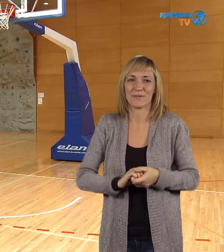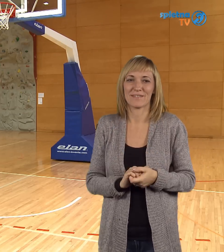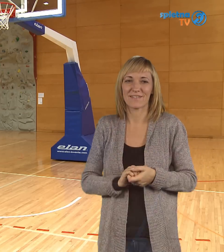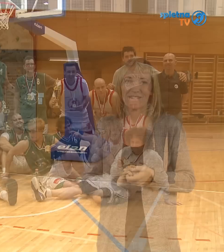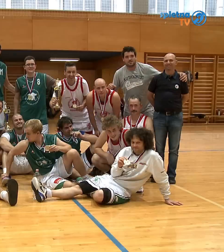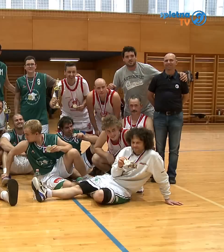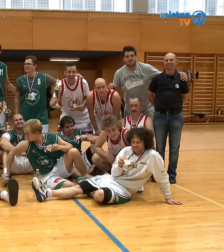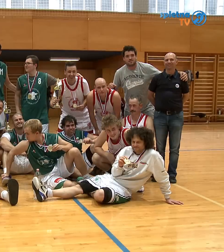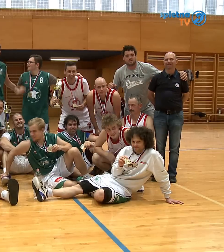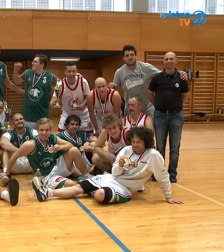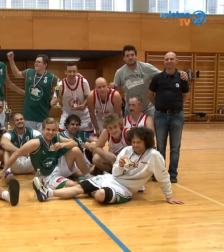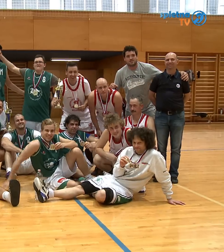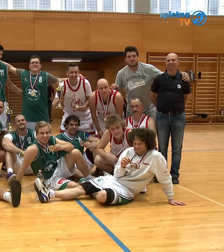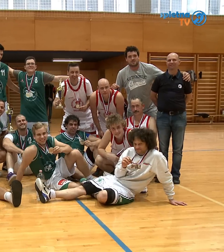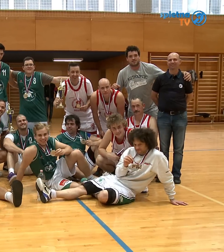to.